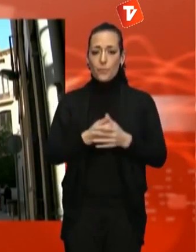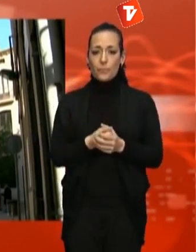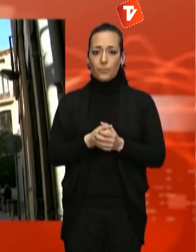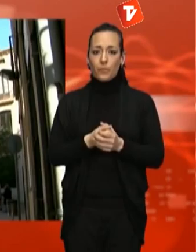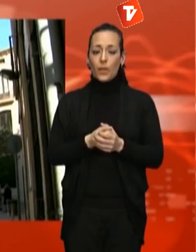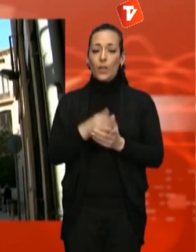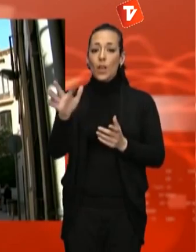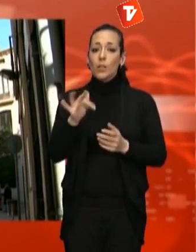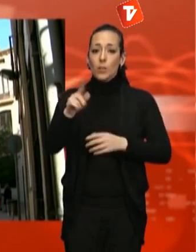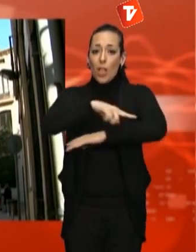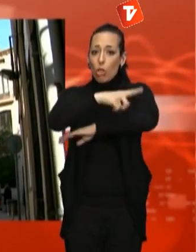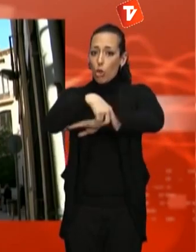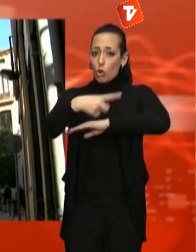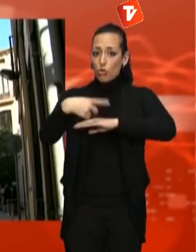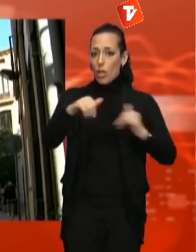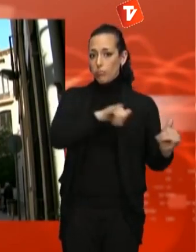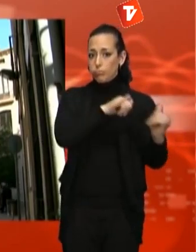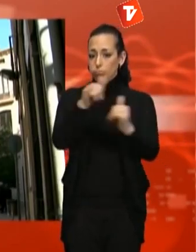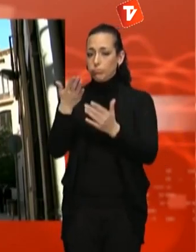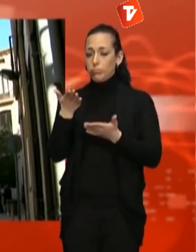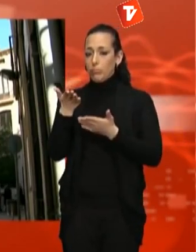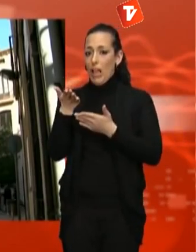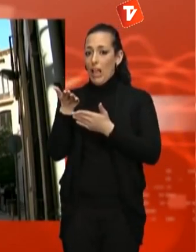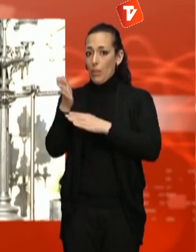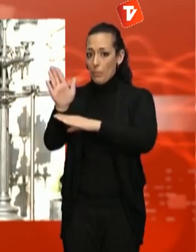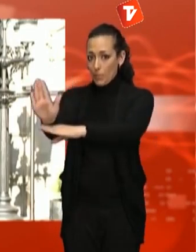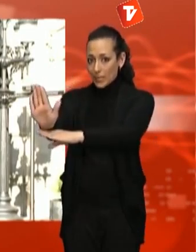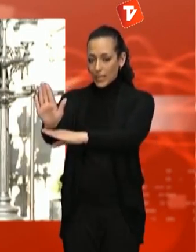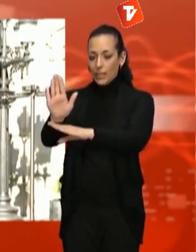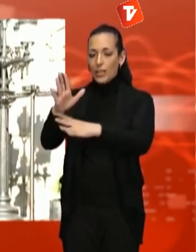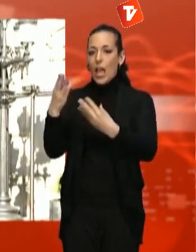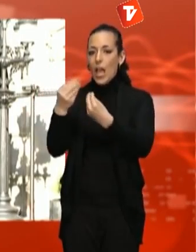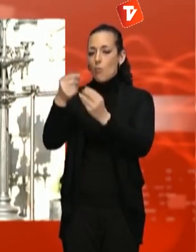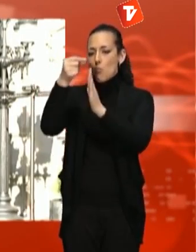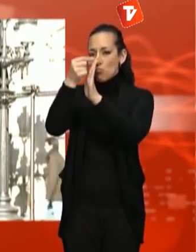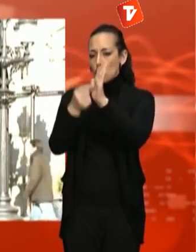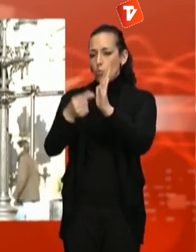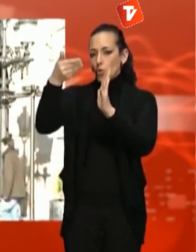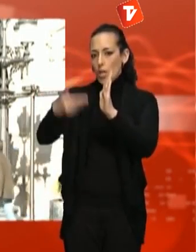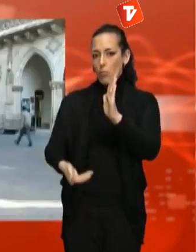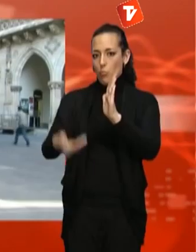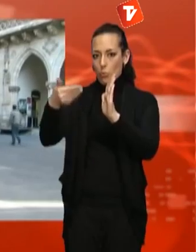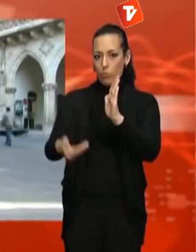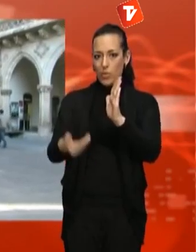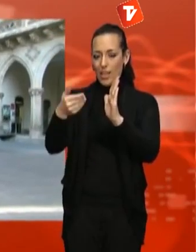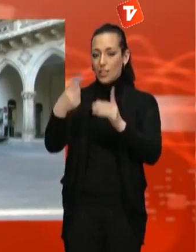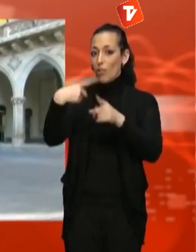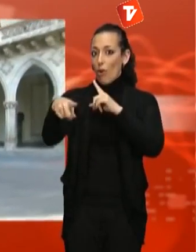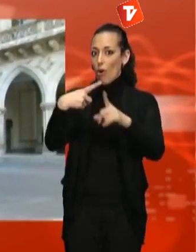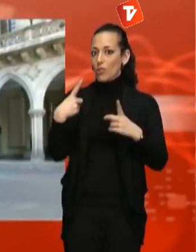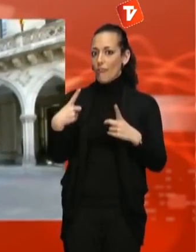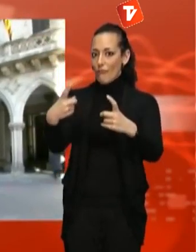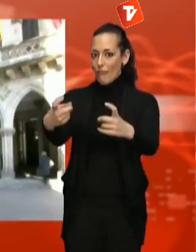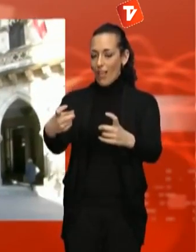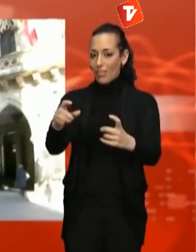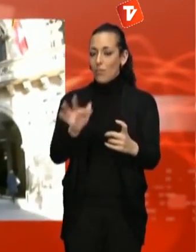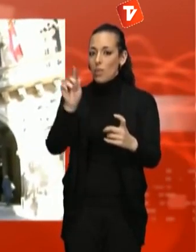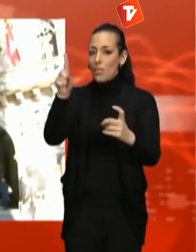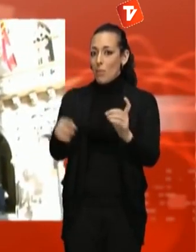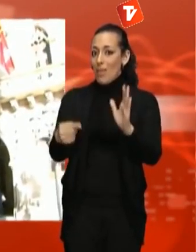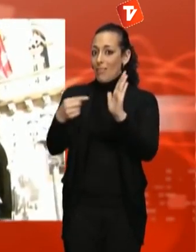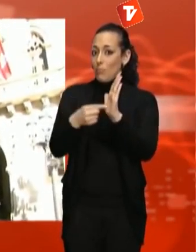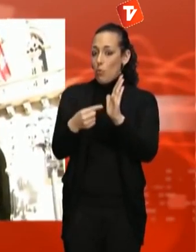ha entregat un dossier amb tots els projectes que Terrassa i la Generalitat tenen pendents, així com el deute que el govern té pendent amb la ciutat que puja ja a 21 milions